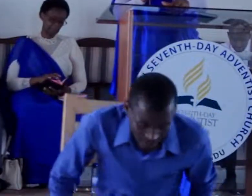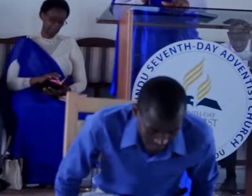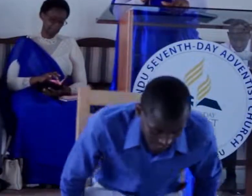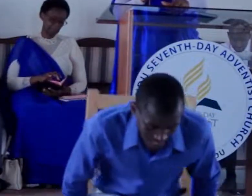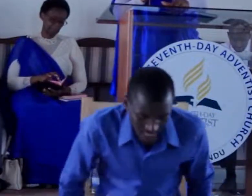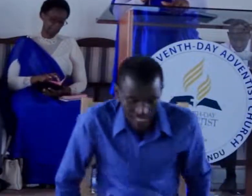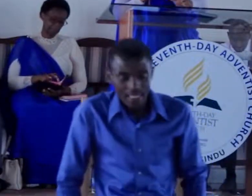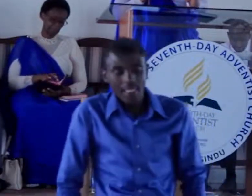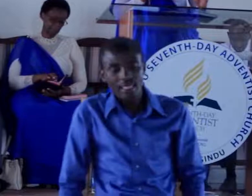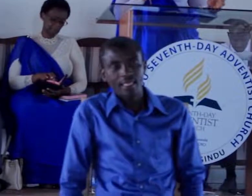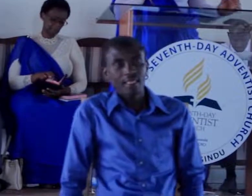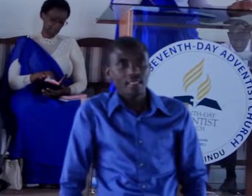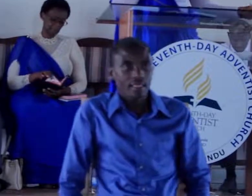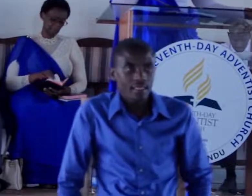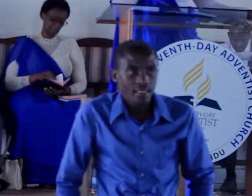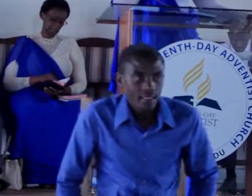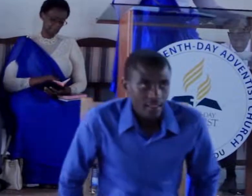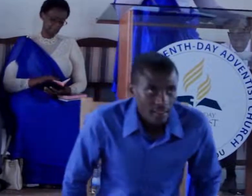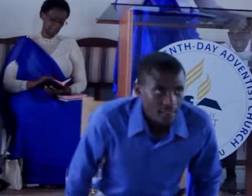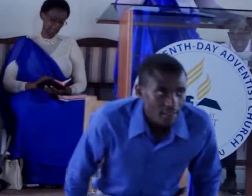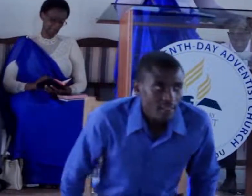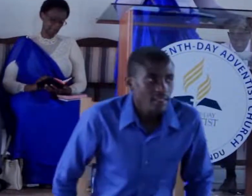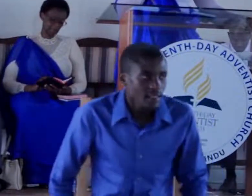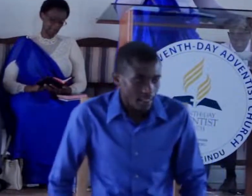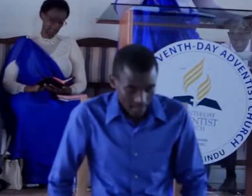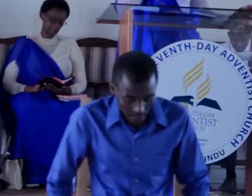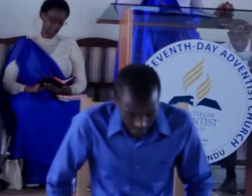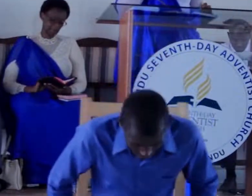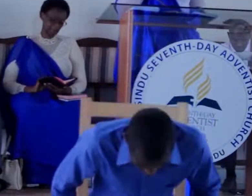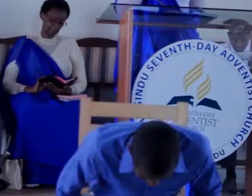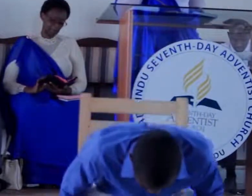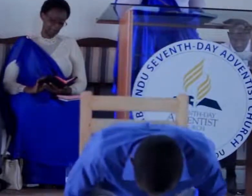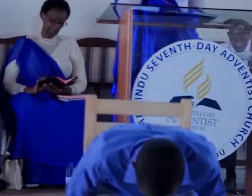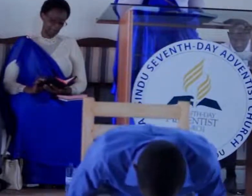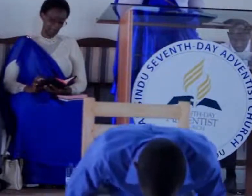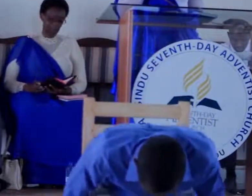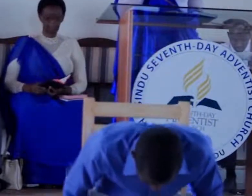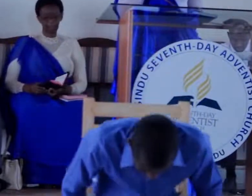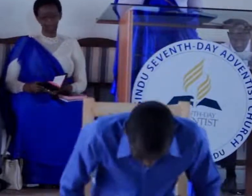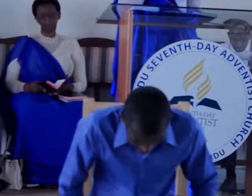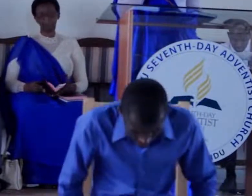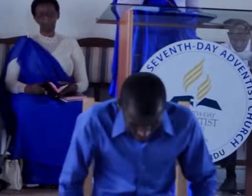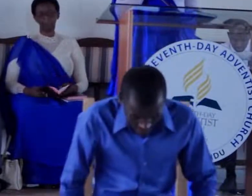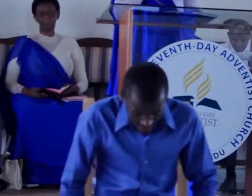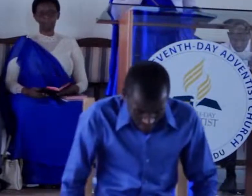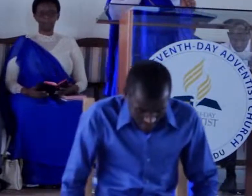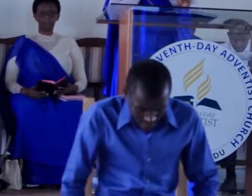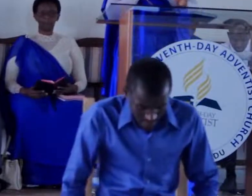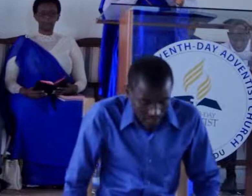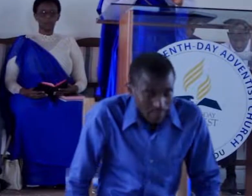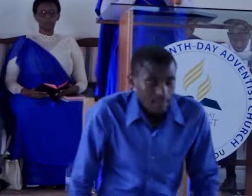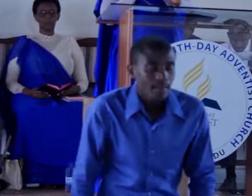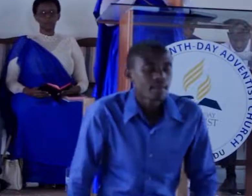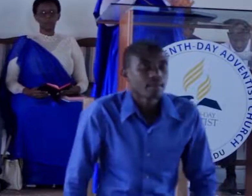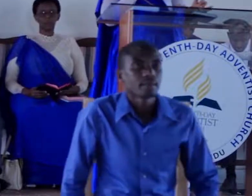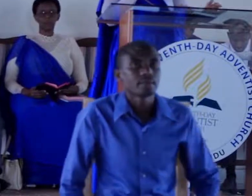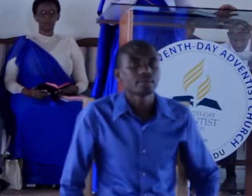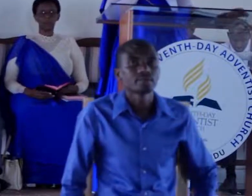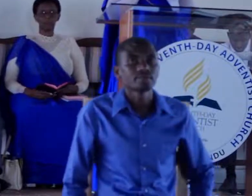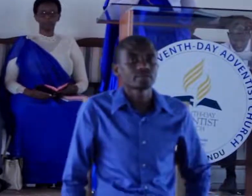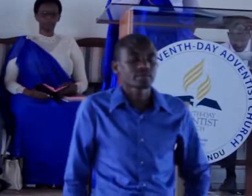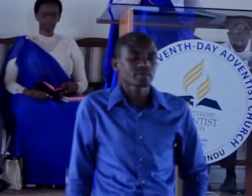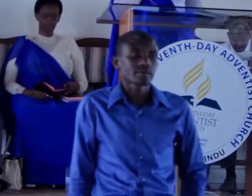muri Zaburi ya Dawidi Zaburi ya 11 ni indirimbo baririmbaga